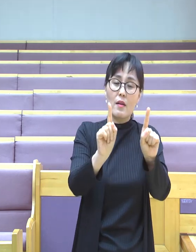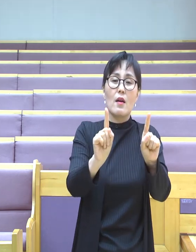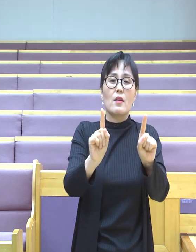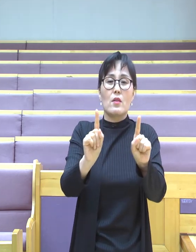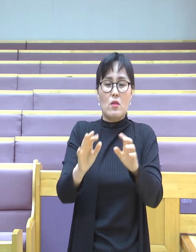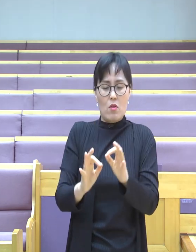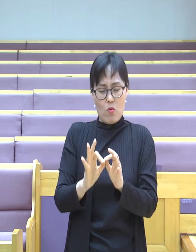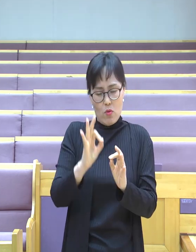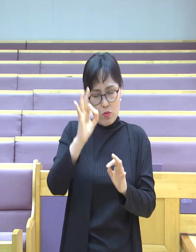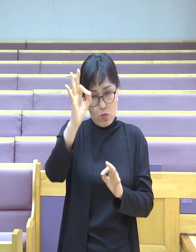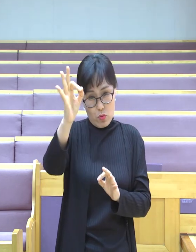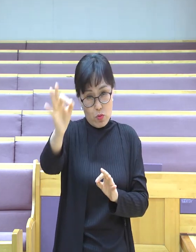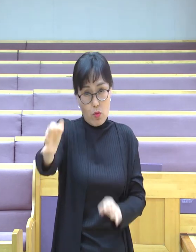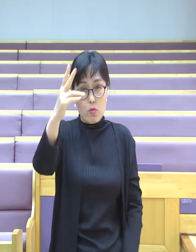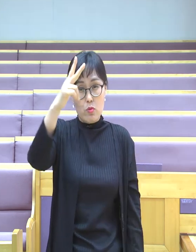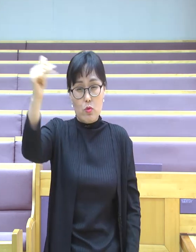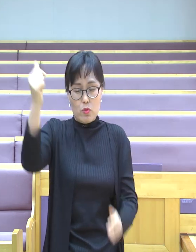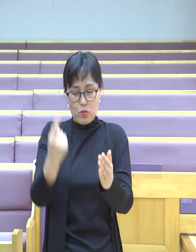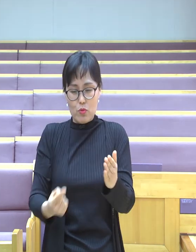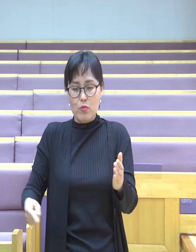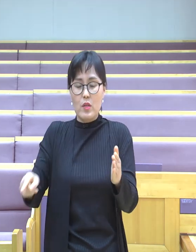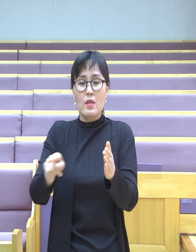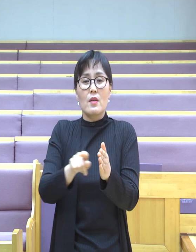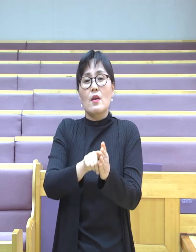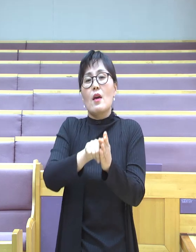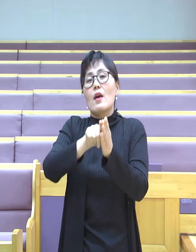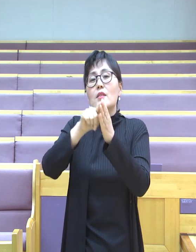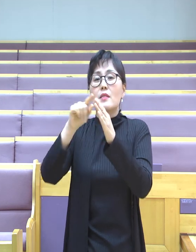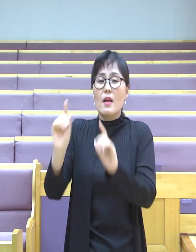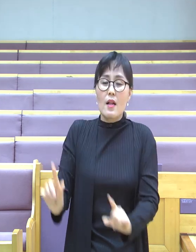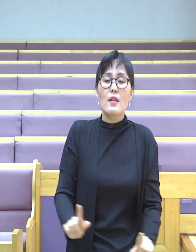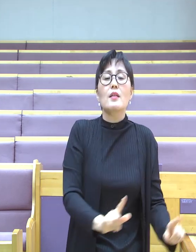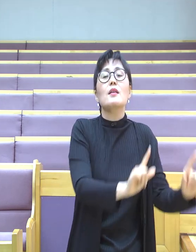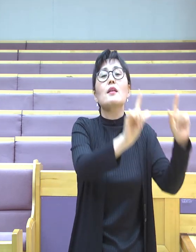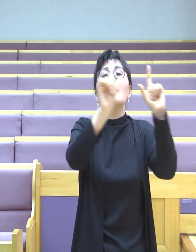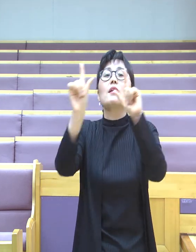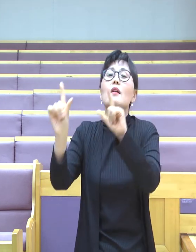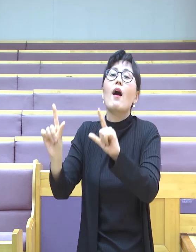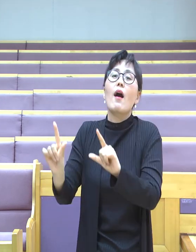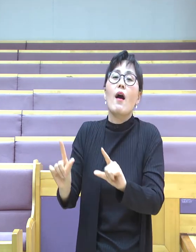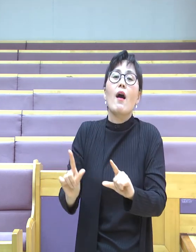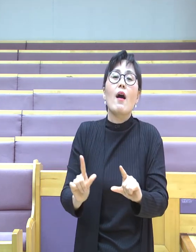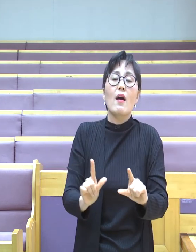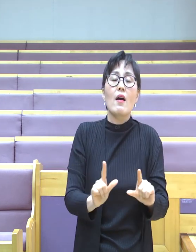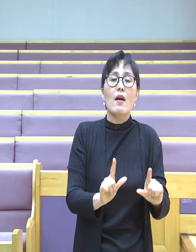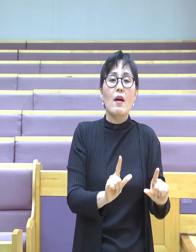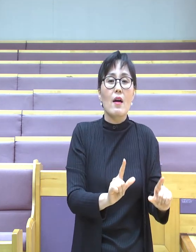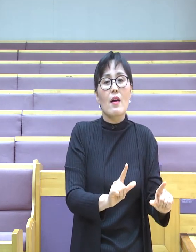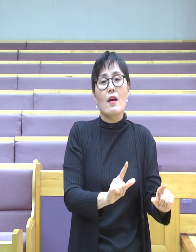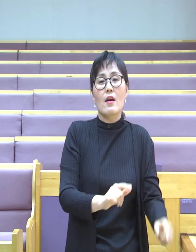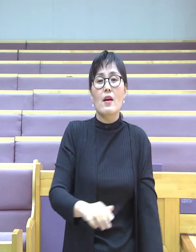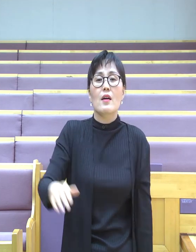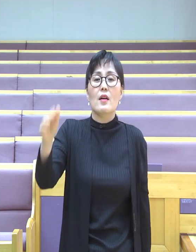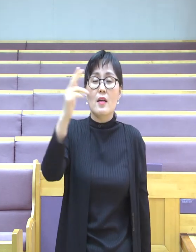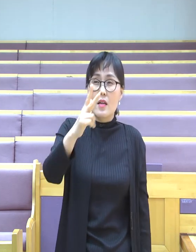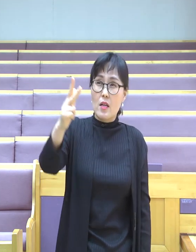고백하실 때에 간절한 마음을 담아 다시 한번 찬양합시다. 주의 손에 나의 손을 포개고